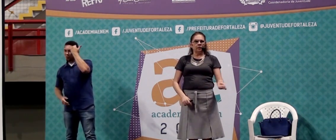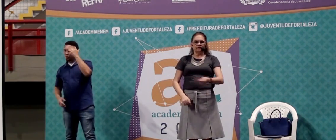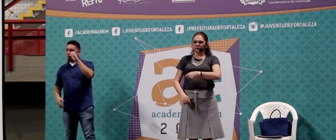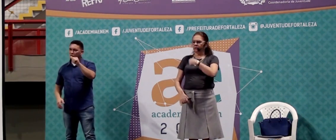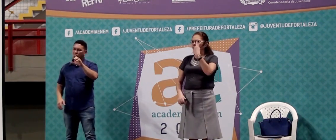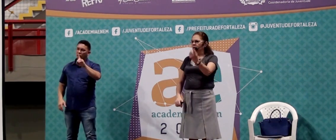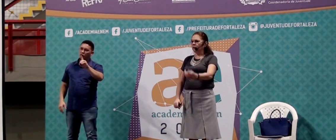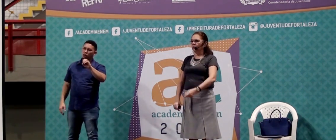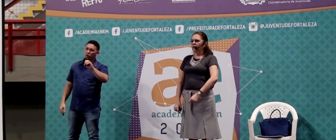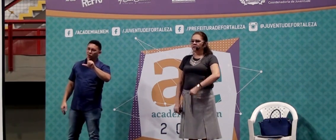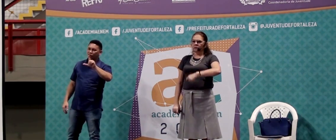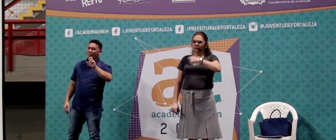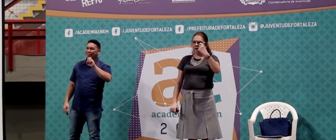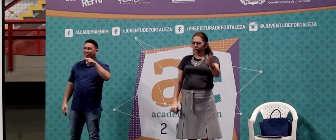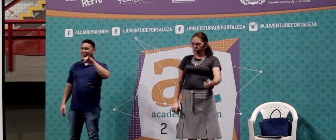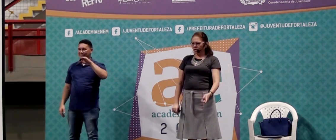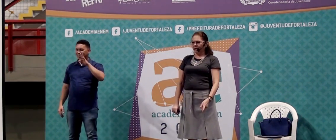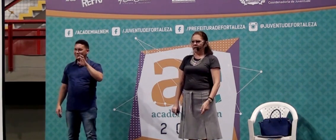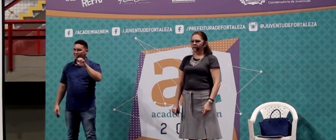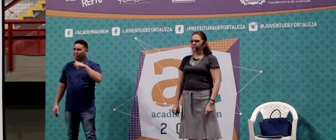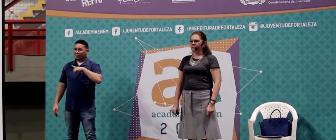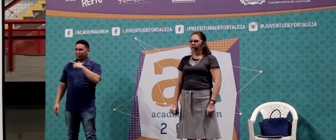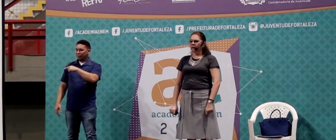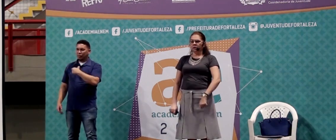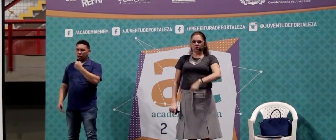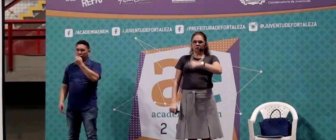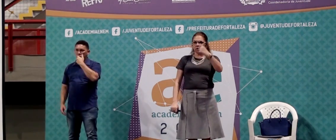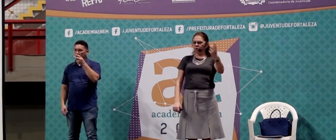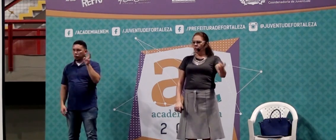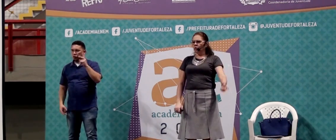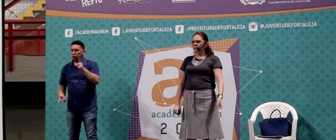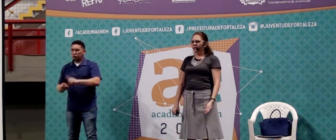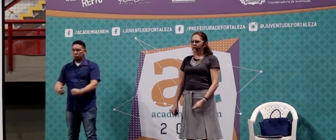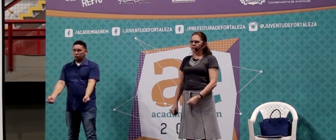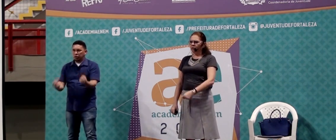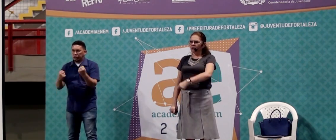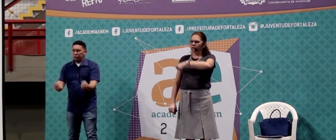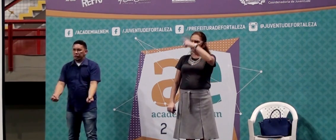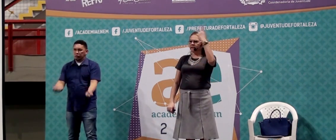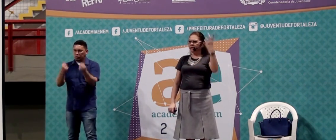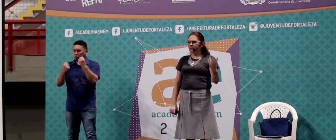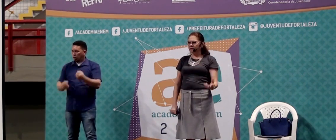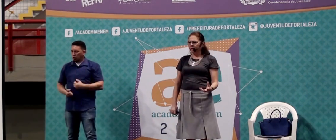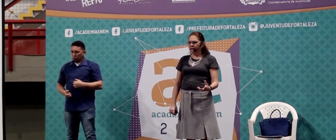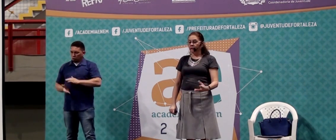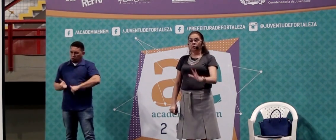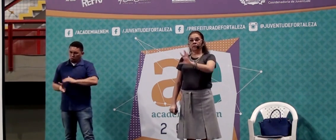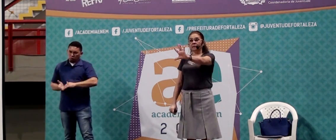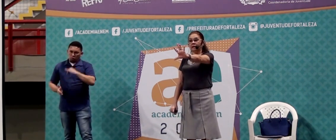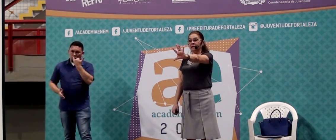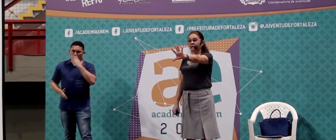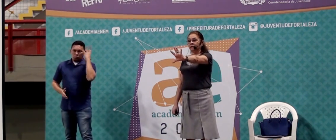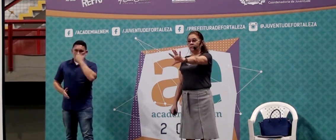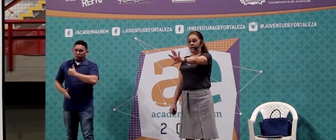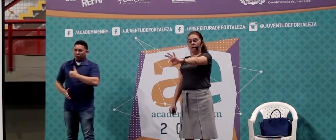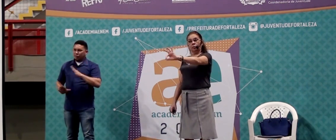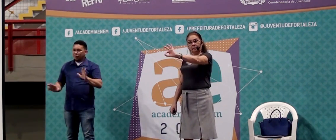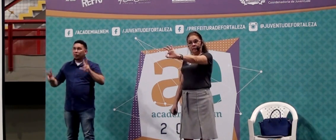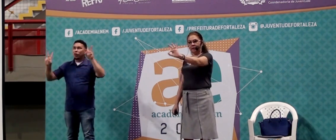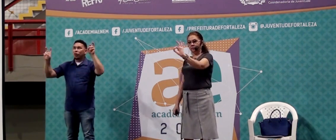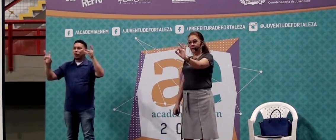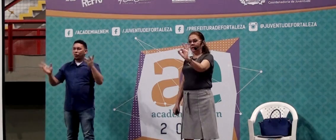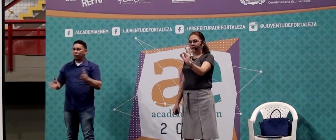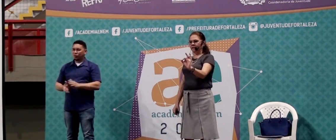esses polivitamínicos, são ratos de academia, gente que não come para estar bonito, etc, etc. O tema da redação é